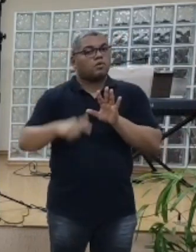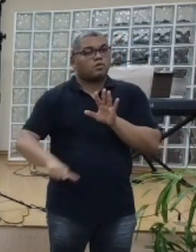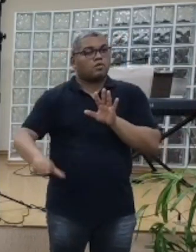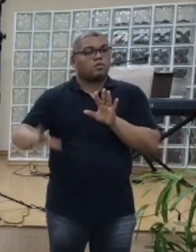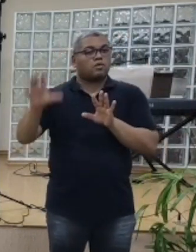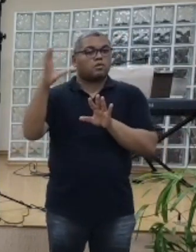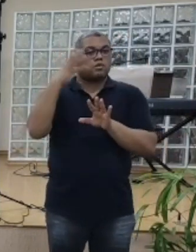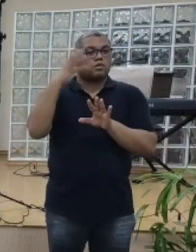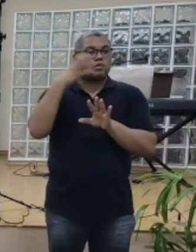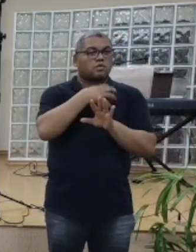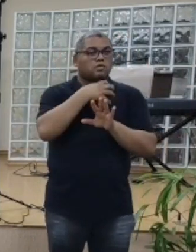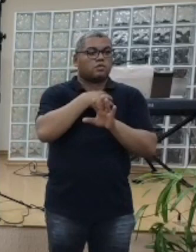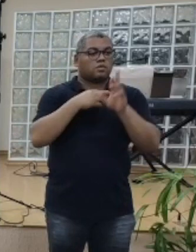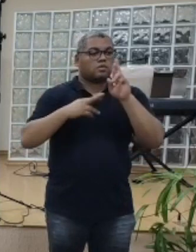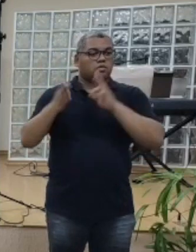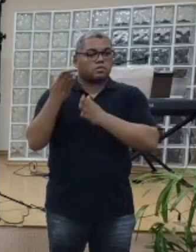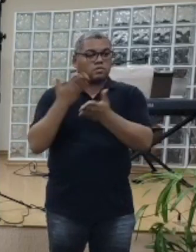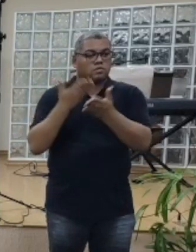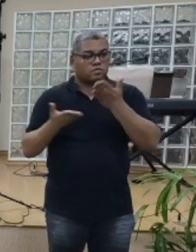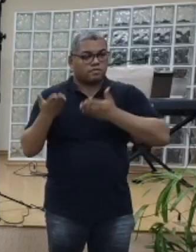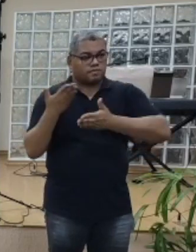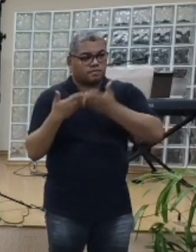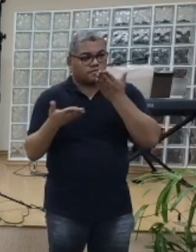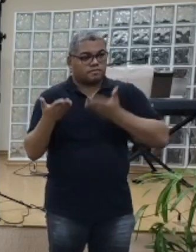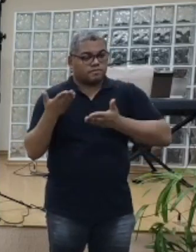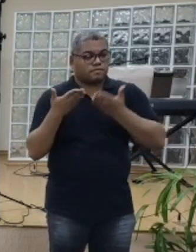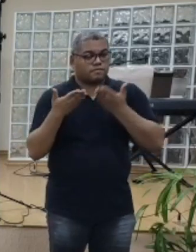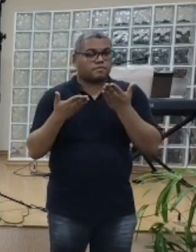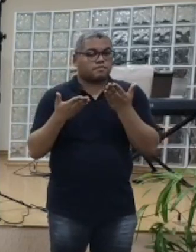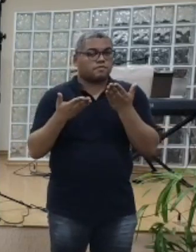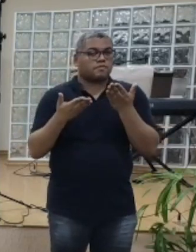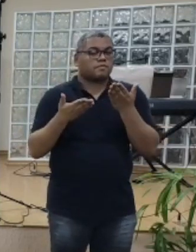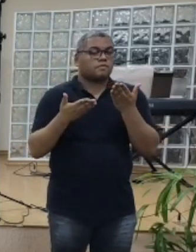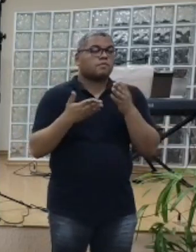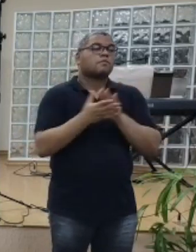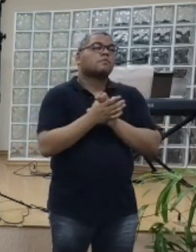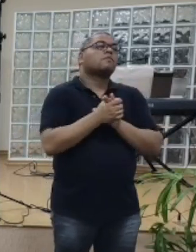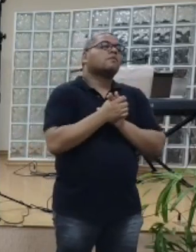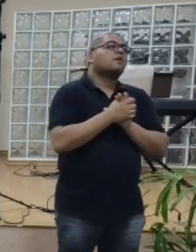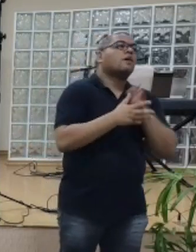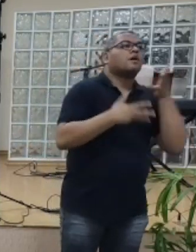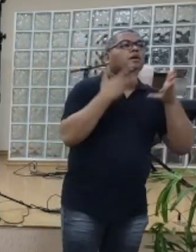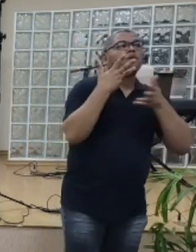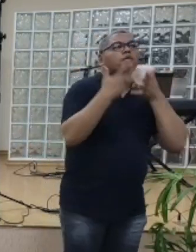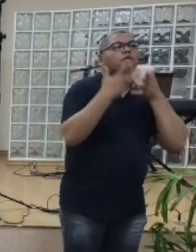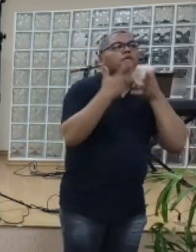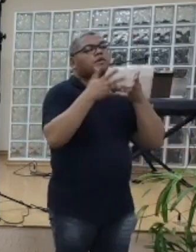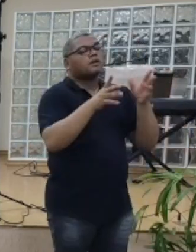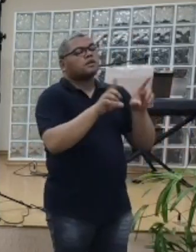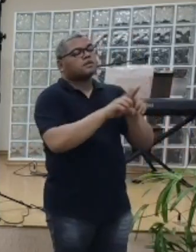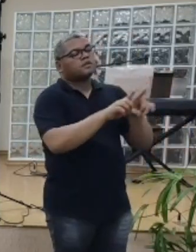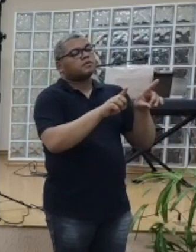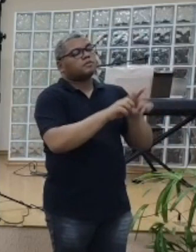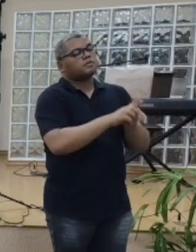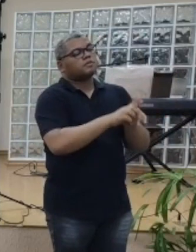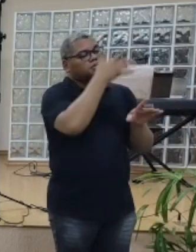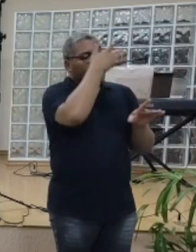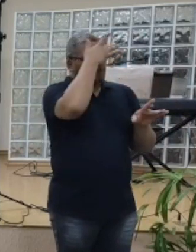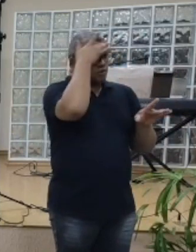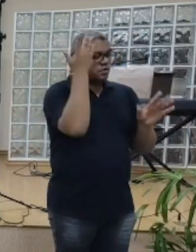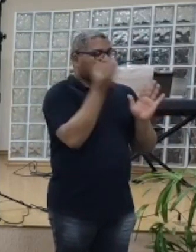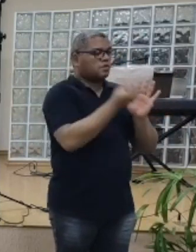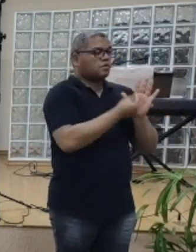como foi a atitude dele para com esses crentes. E fala daqueles que têm pregado